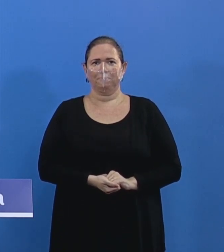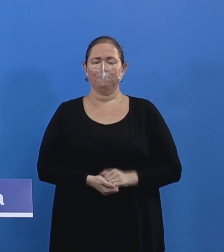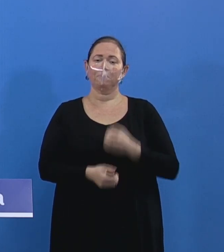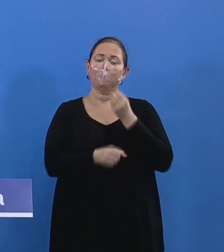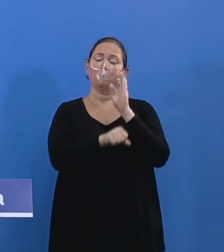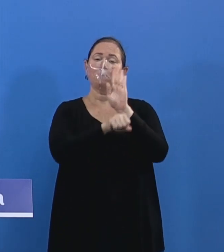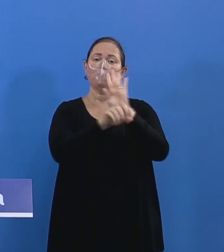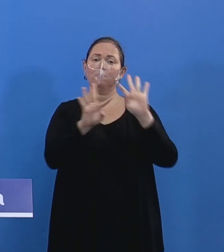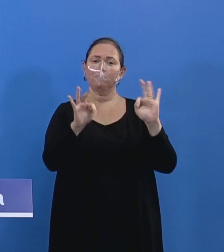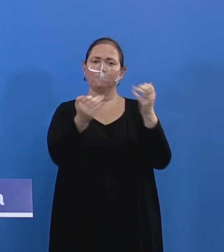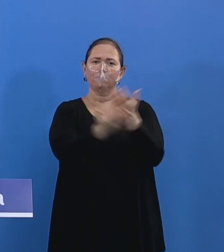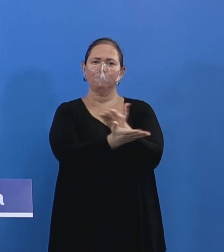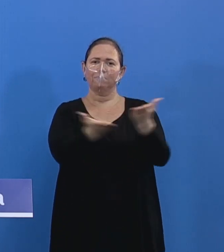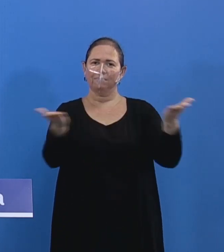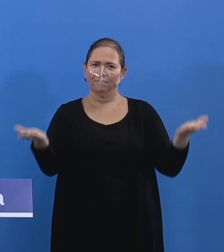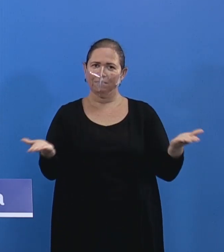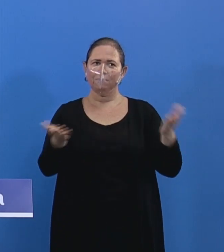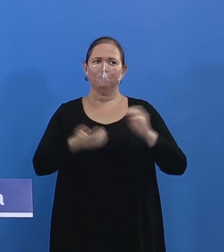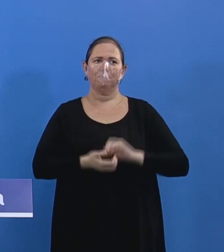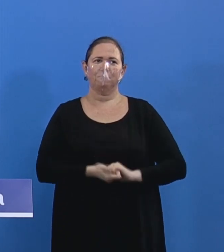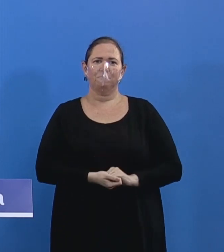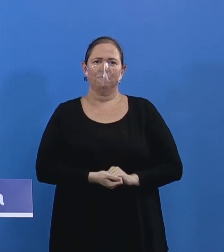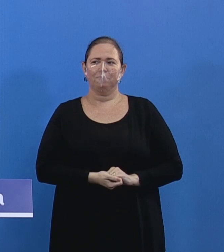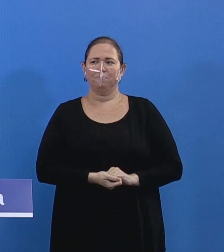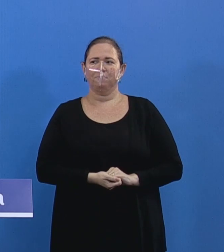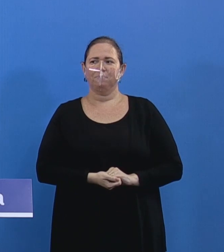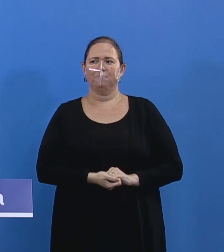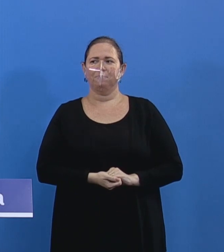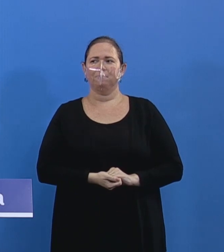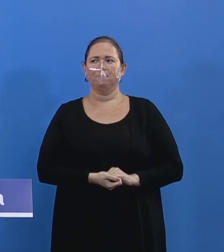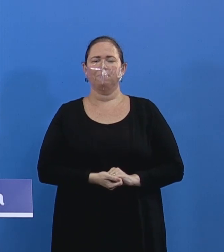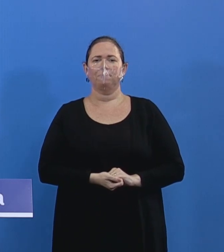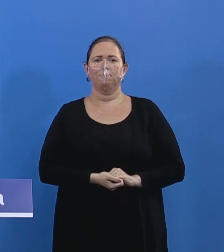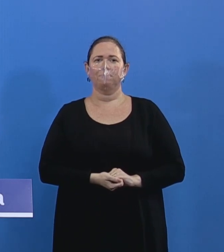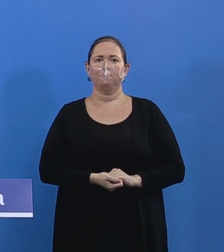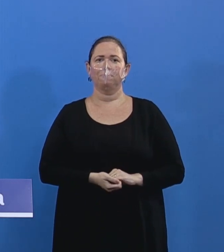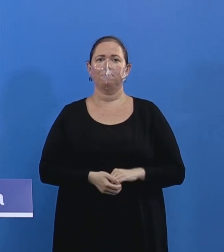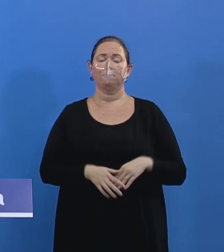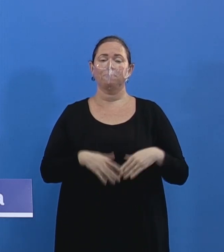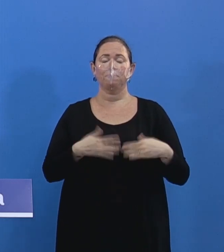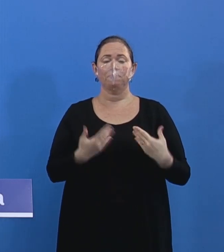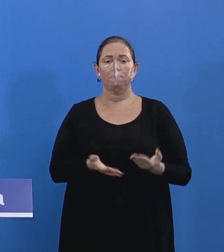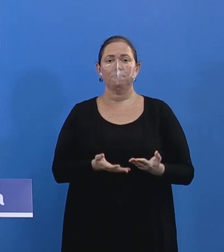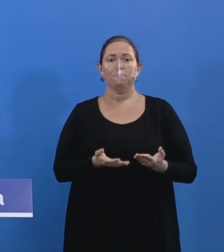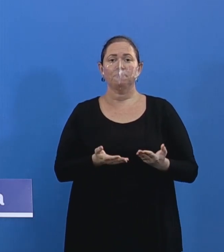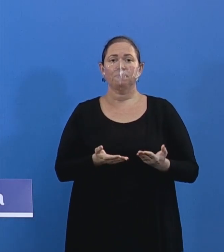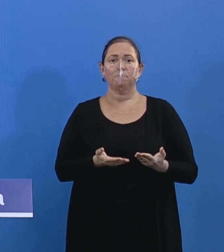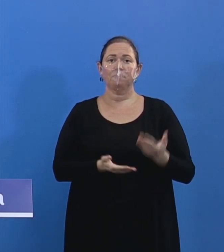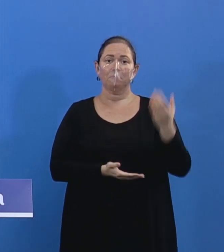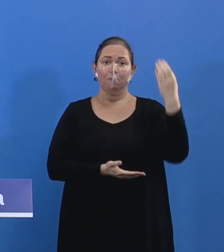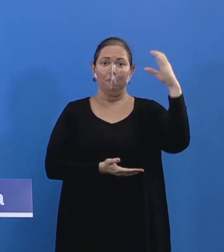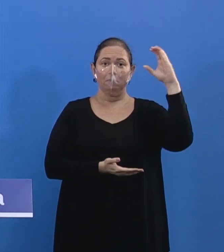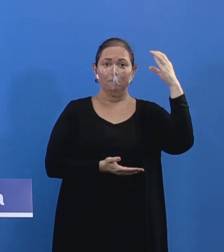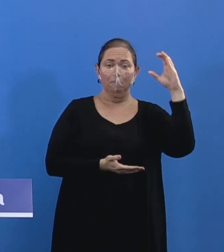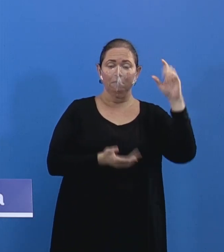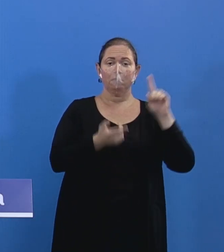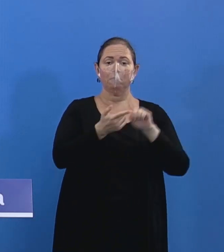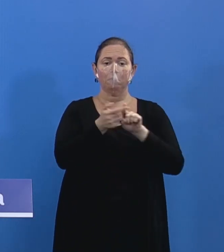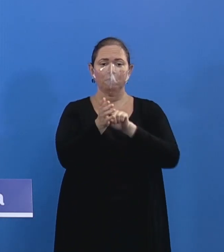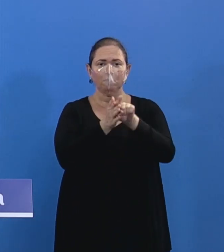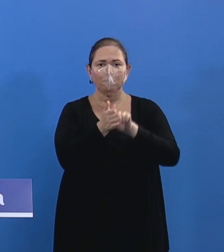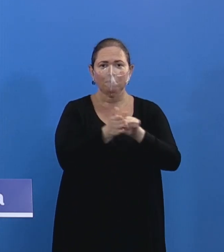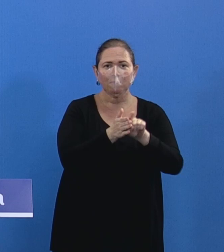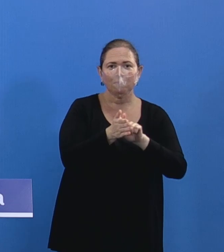Boa tarde a todos. A ciência e a análise de dados